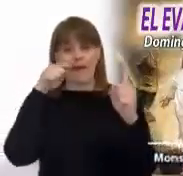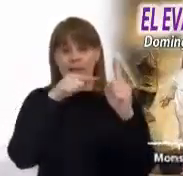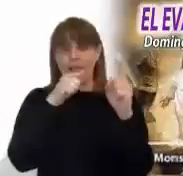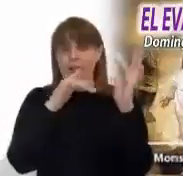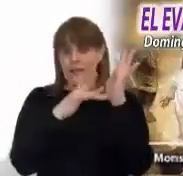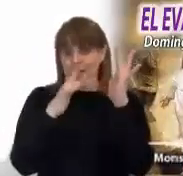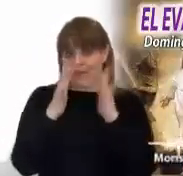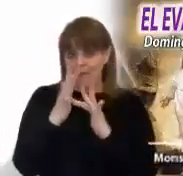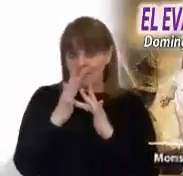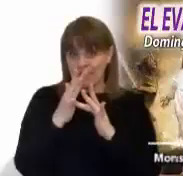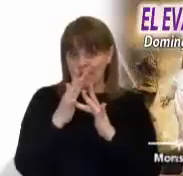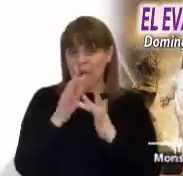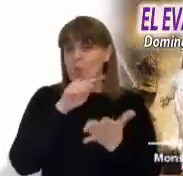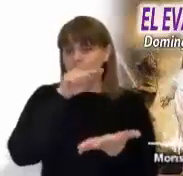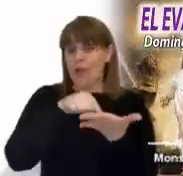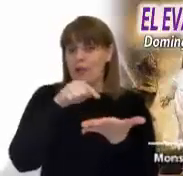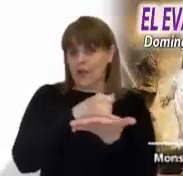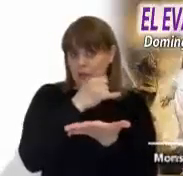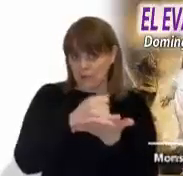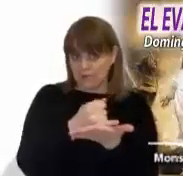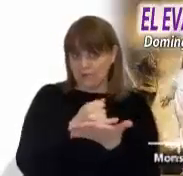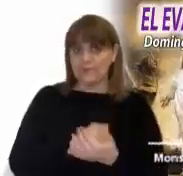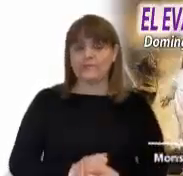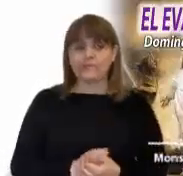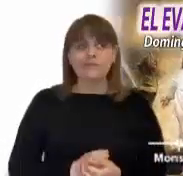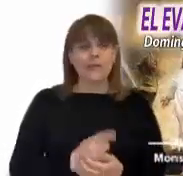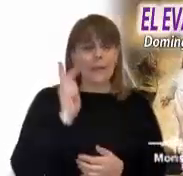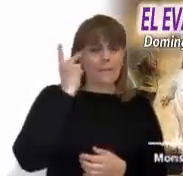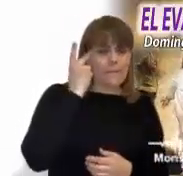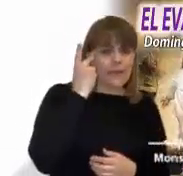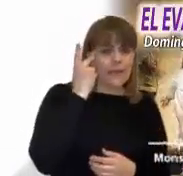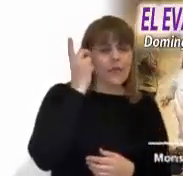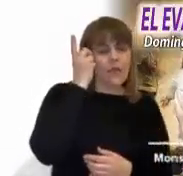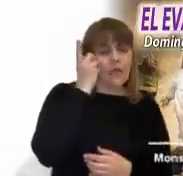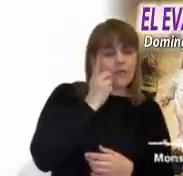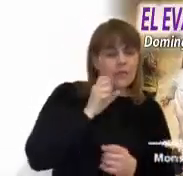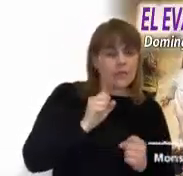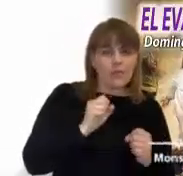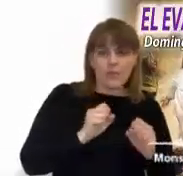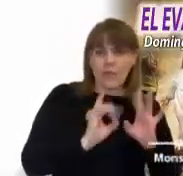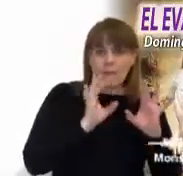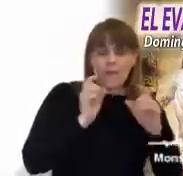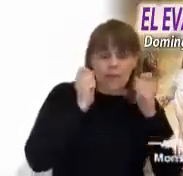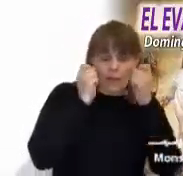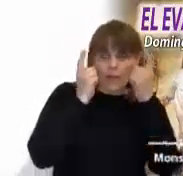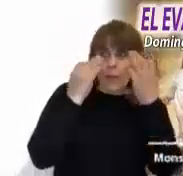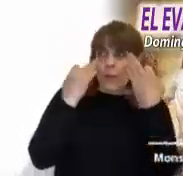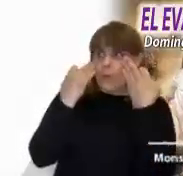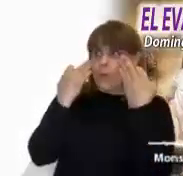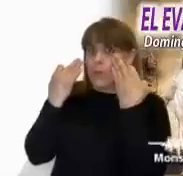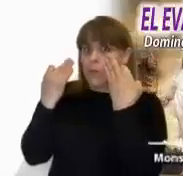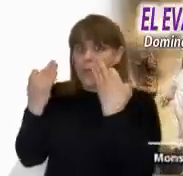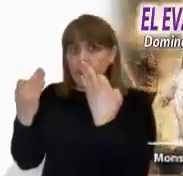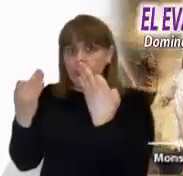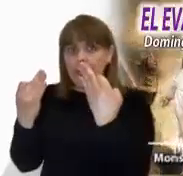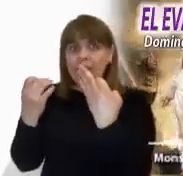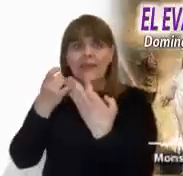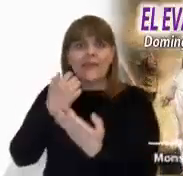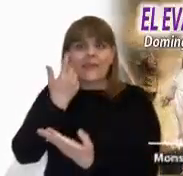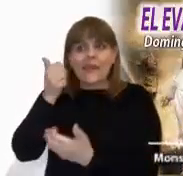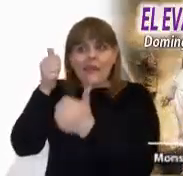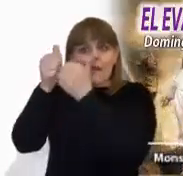Jerusalén. Pedro y sus compañeros vencen el sueño para contemplar la escena y pretenden